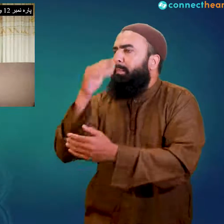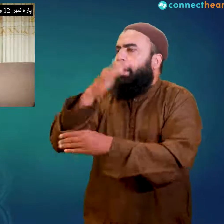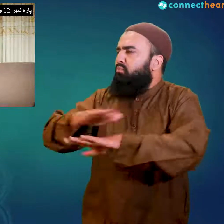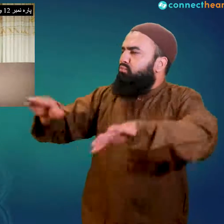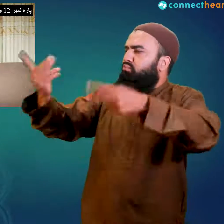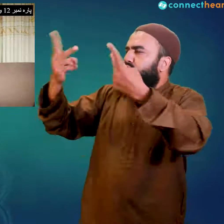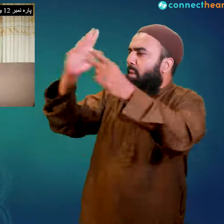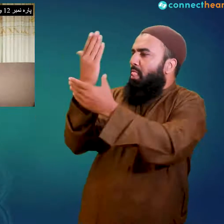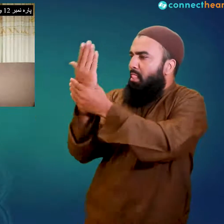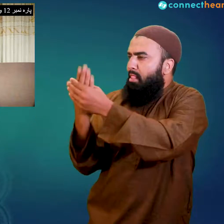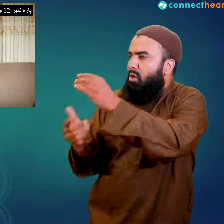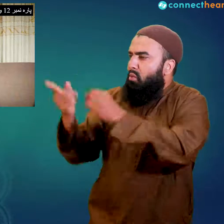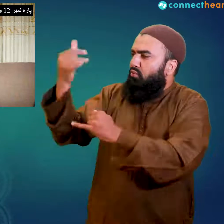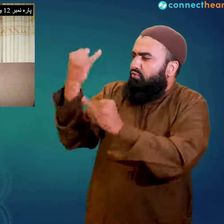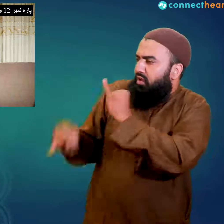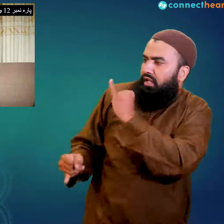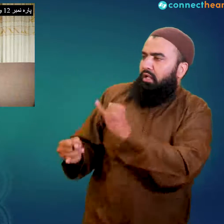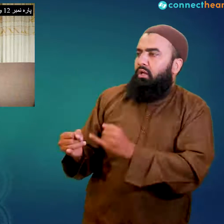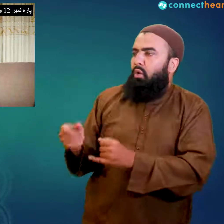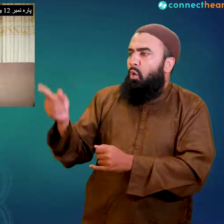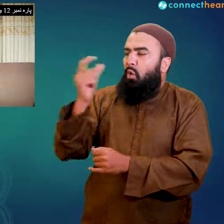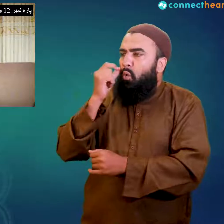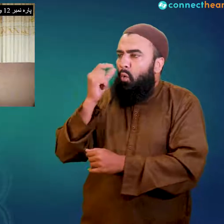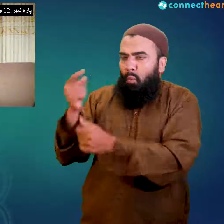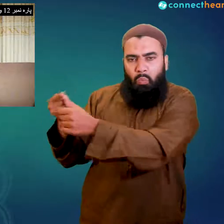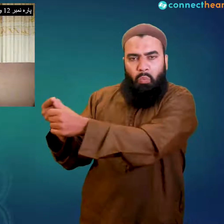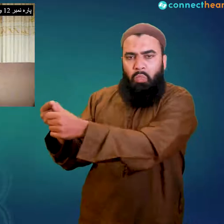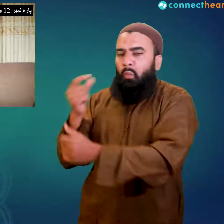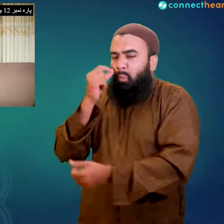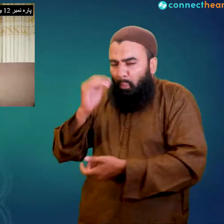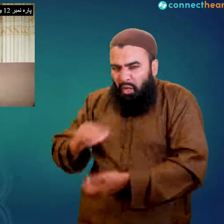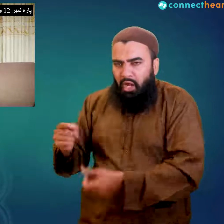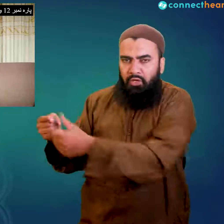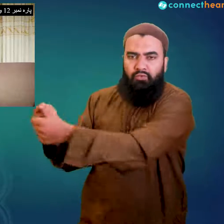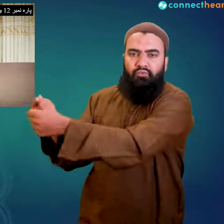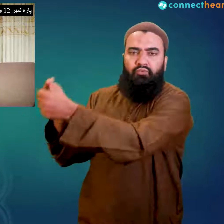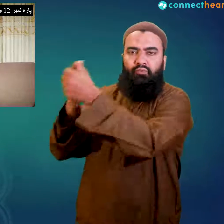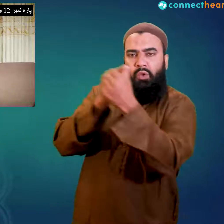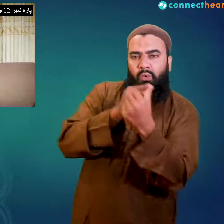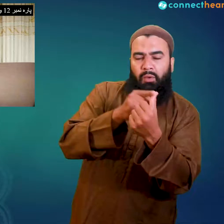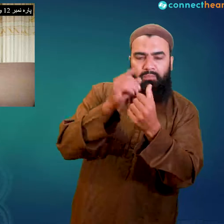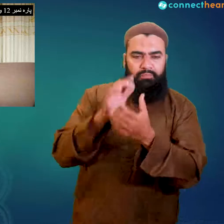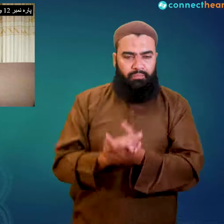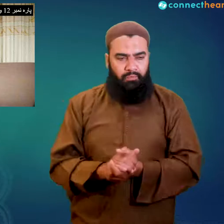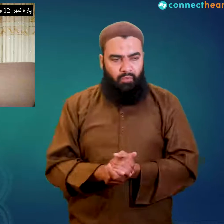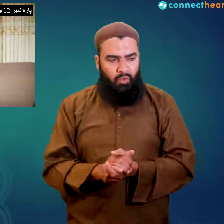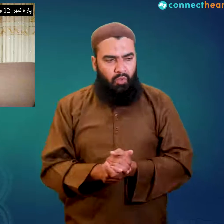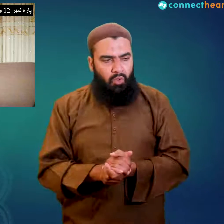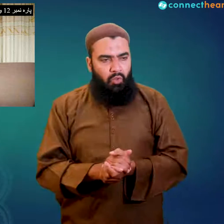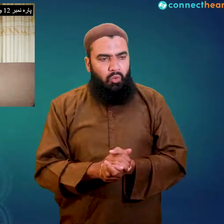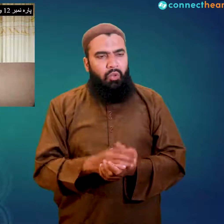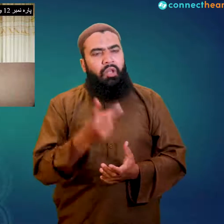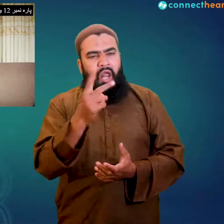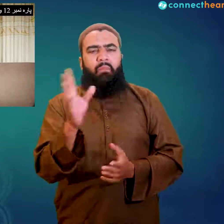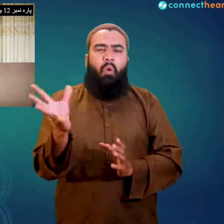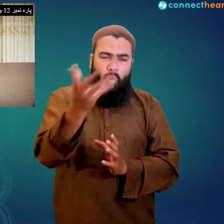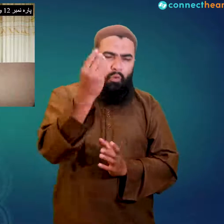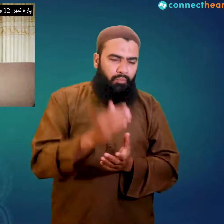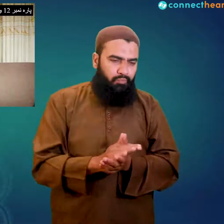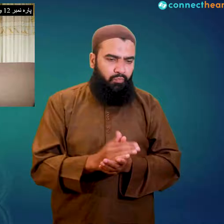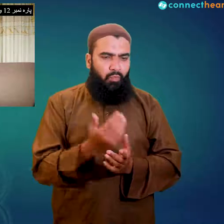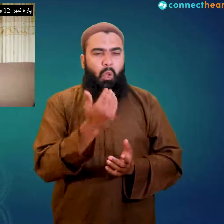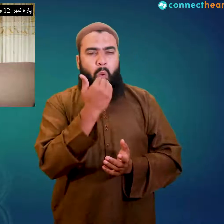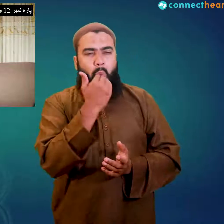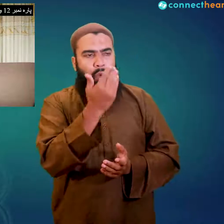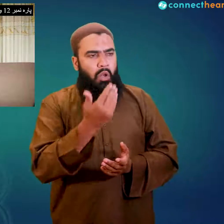جاؤ گے، کہ آج کے دن وہی بچے گا جس پر اللہ اپنا فضل فرمائے گا۔ ان کا بیٹا جس کا نام کنعان آتا